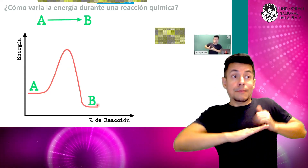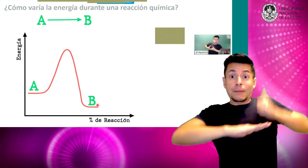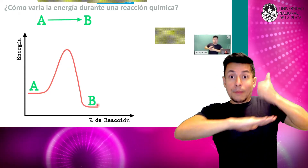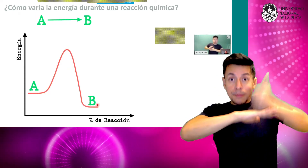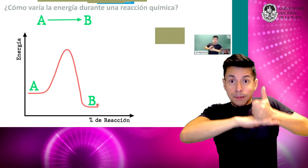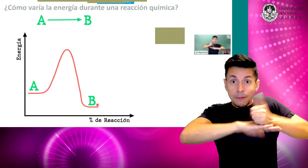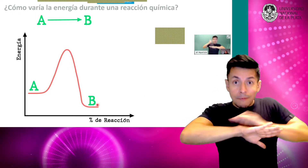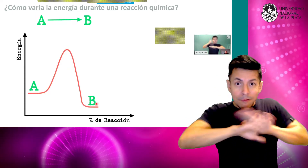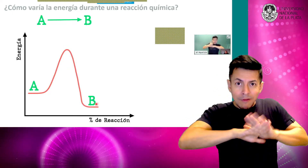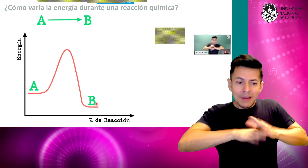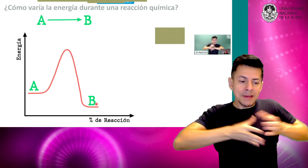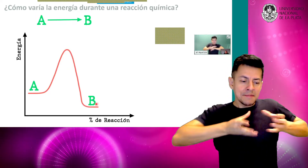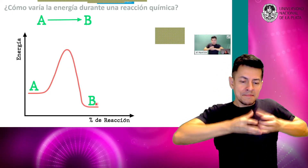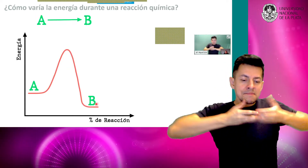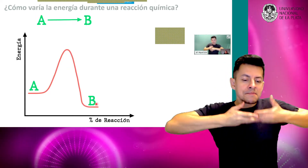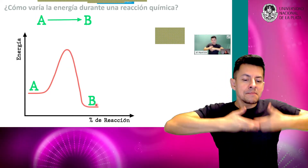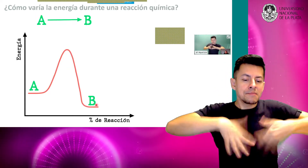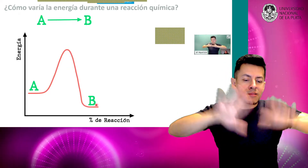sola.